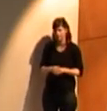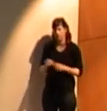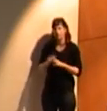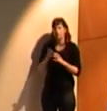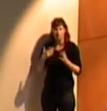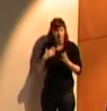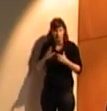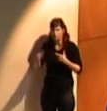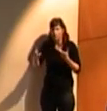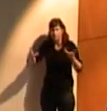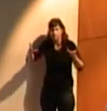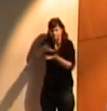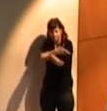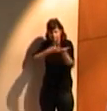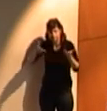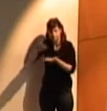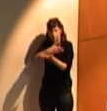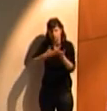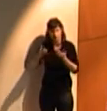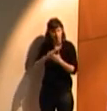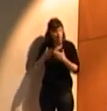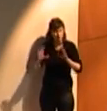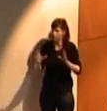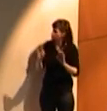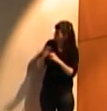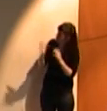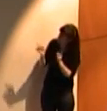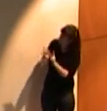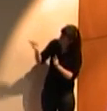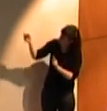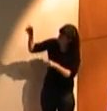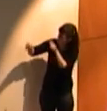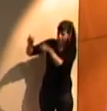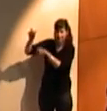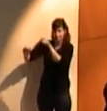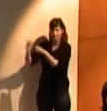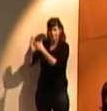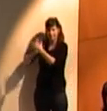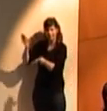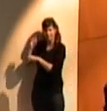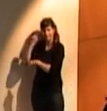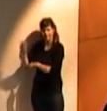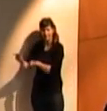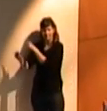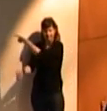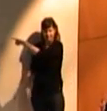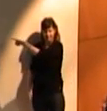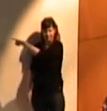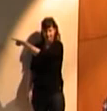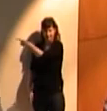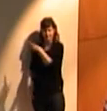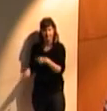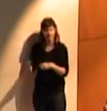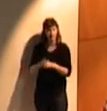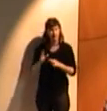temps d'échange, mais juste très rapidement, je voulais... Alors là, voilà, des participants qui sont venus voir la maquette et qui nous ont fait leur retour. Mais